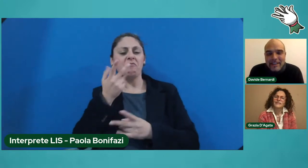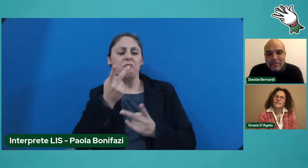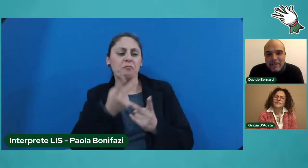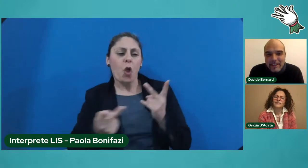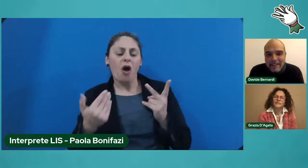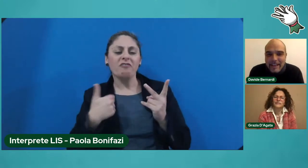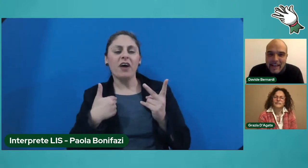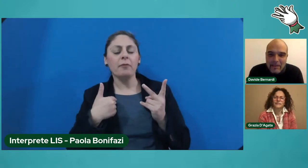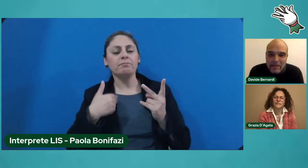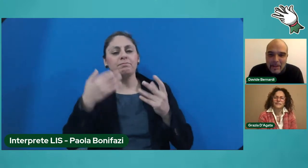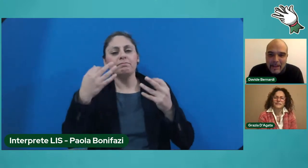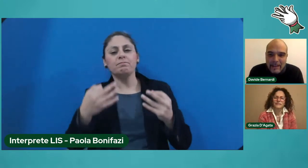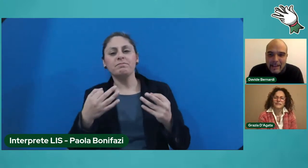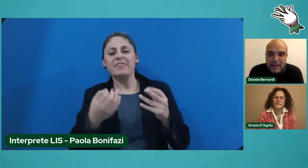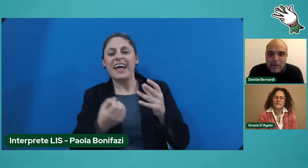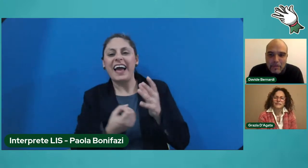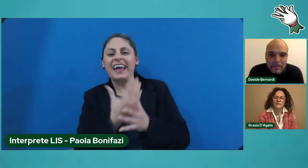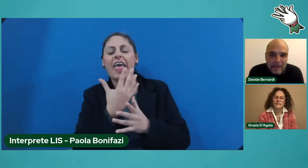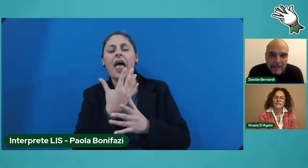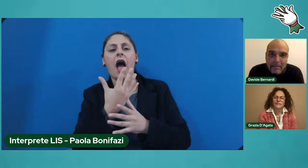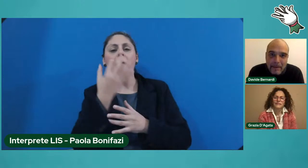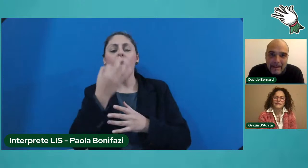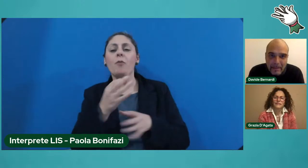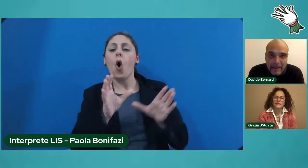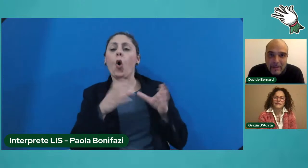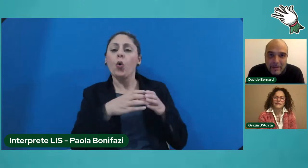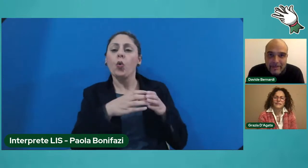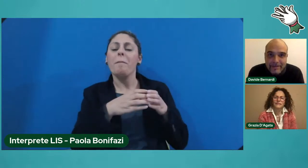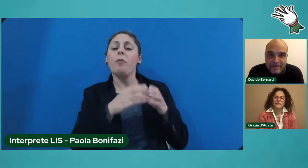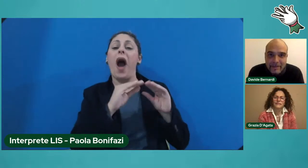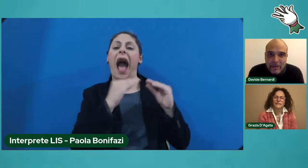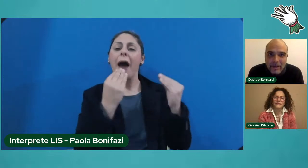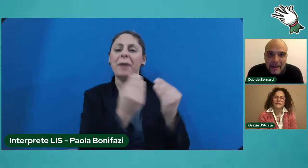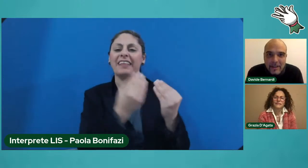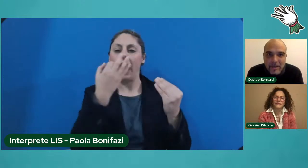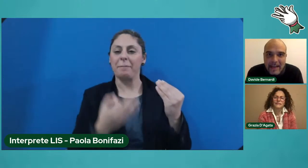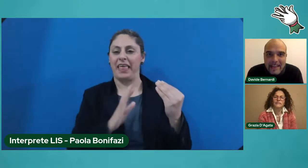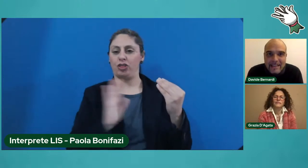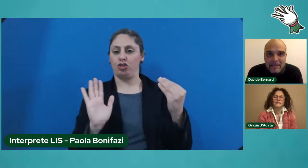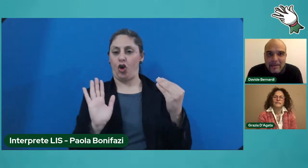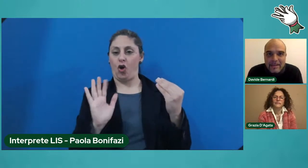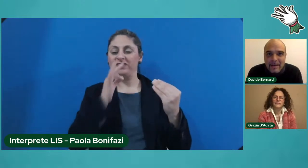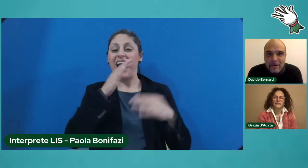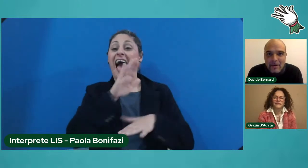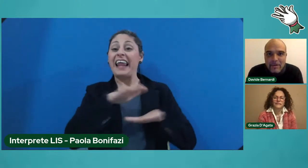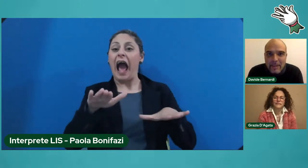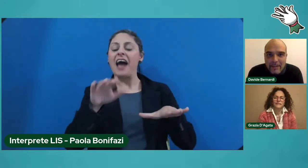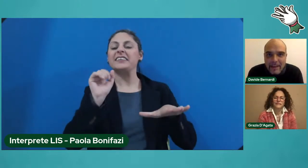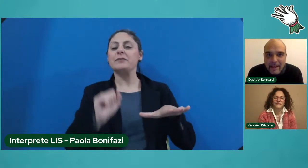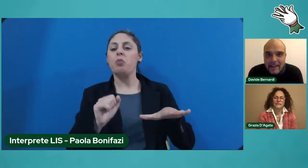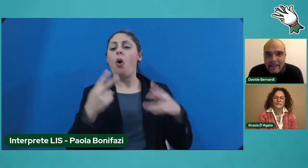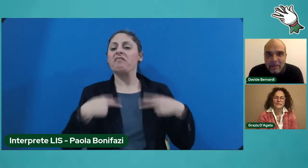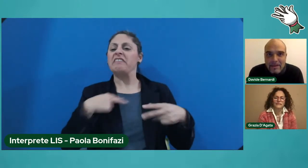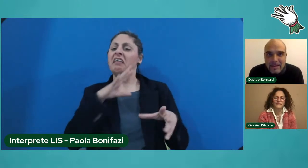Cercheremo di creare proprio dei gruppi di appartamento dove i ragazzi possano vivere e possano